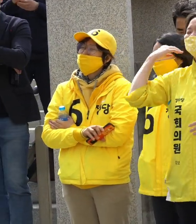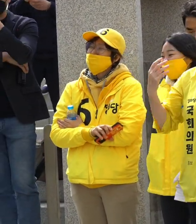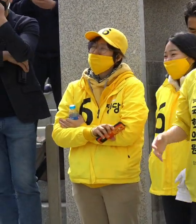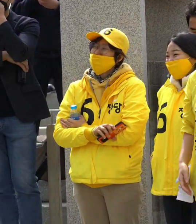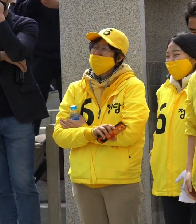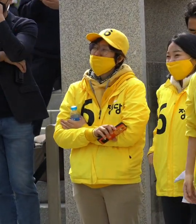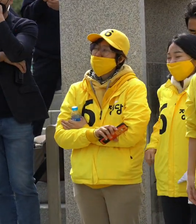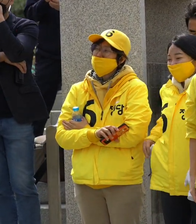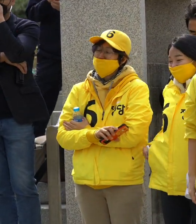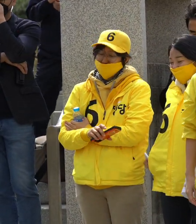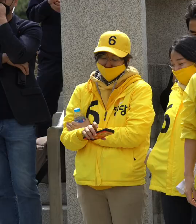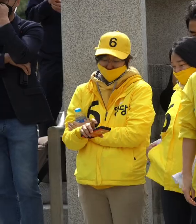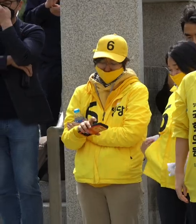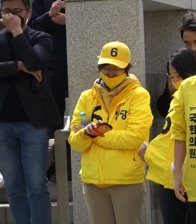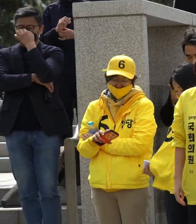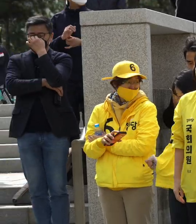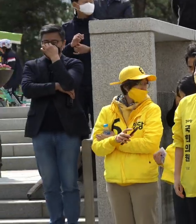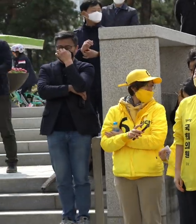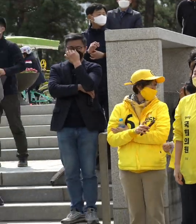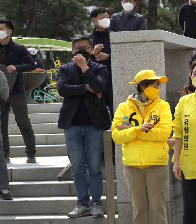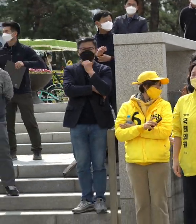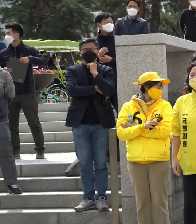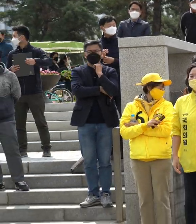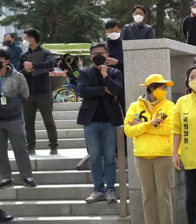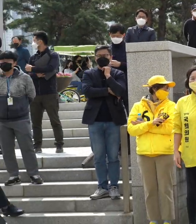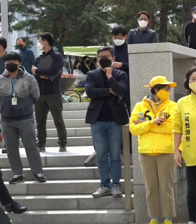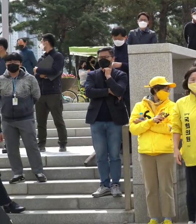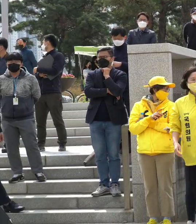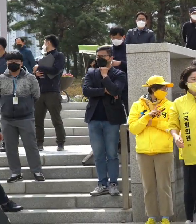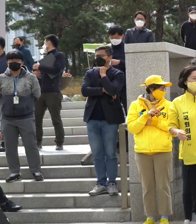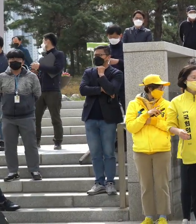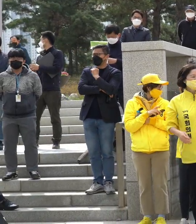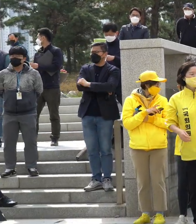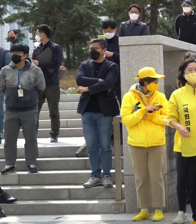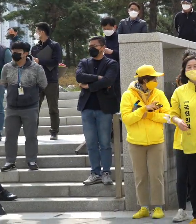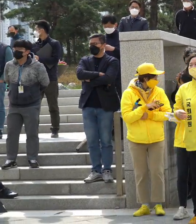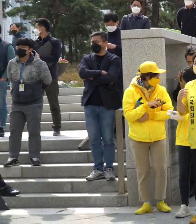다음은 두 분을 함께 모시도록 하겠습니다.